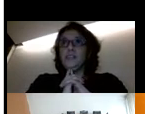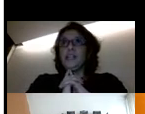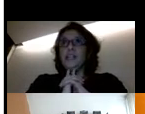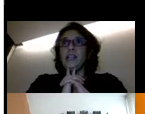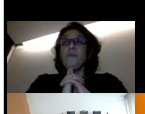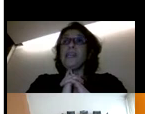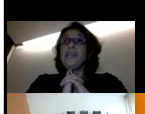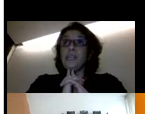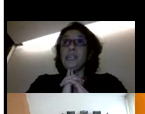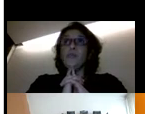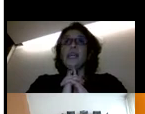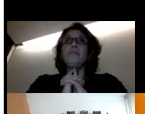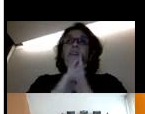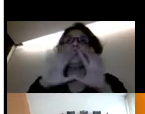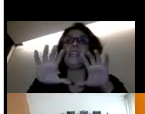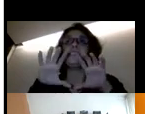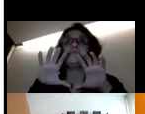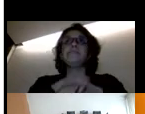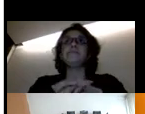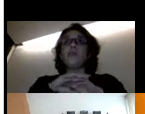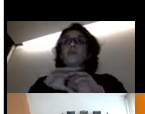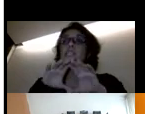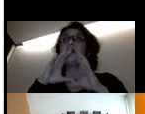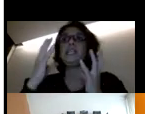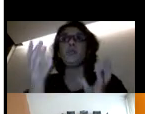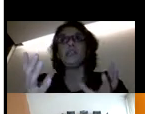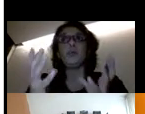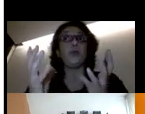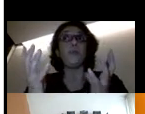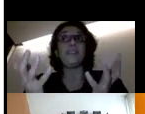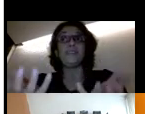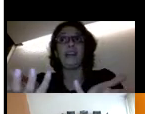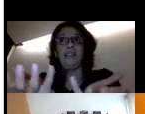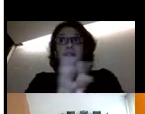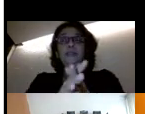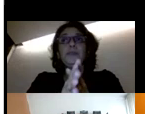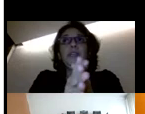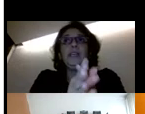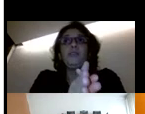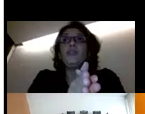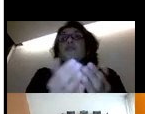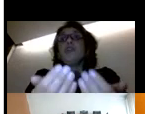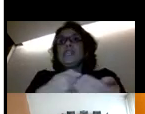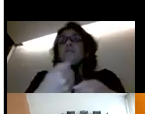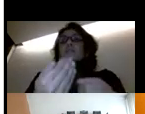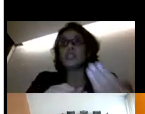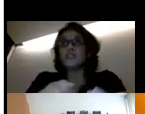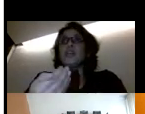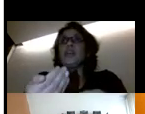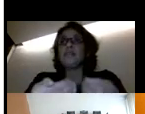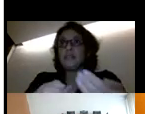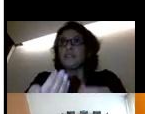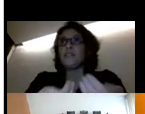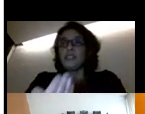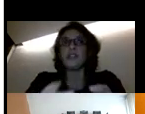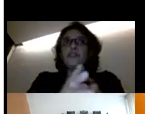de inmersión en la lengua para poder estudiar más bien un sistema lingüístico un poco más estable, ¿no? No en este proceso